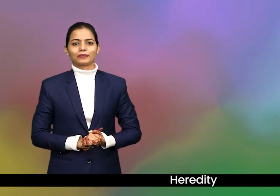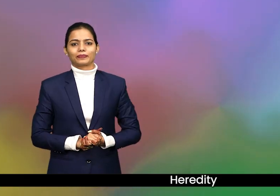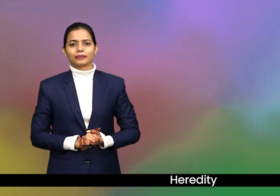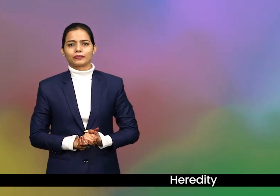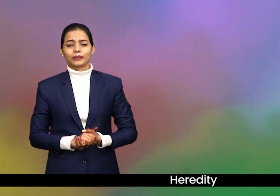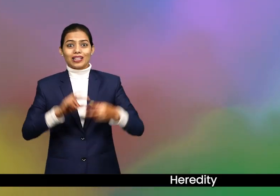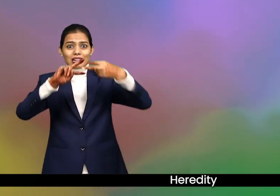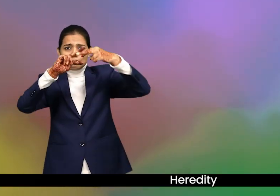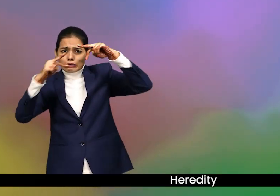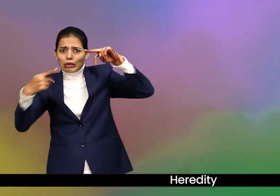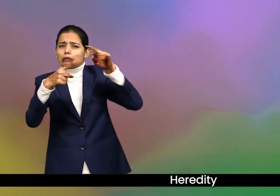மரபு,